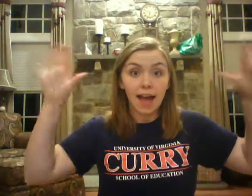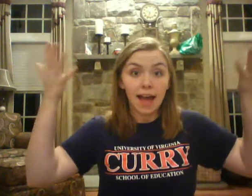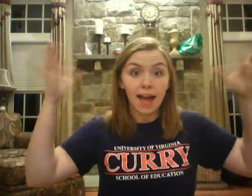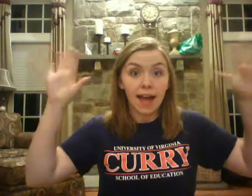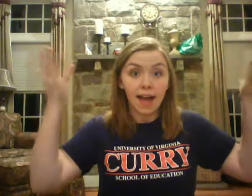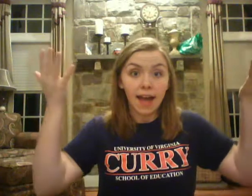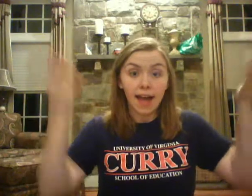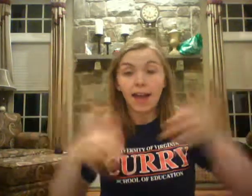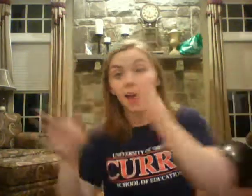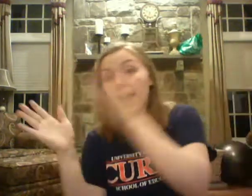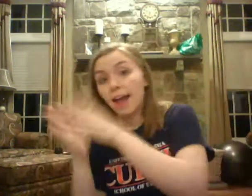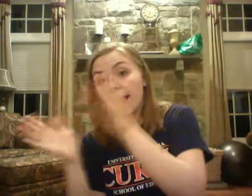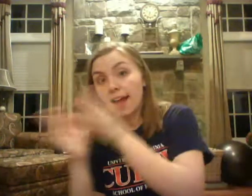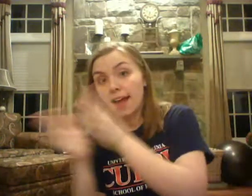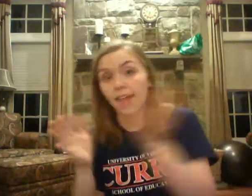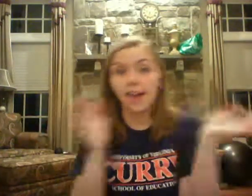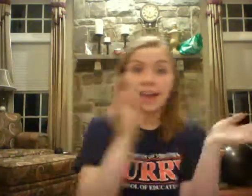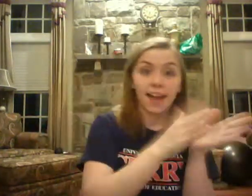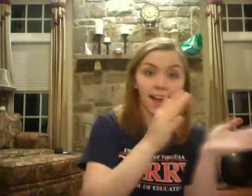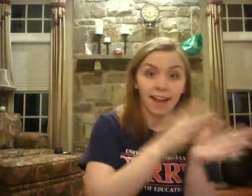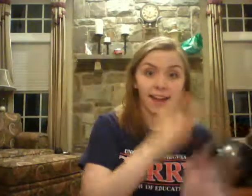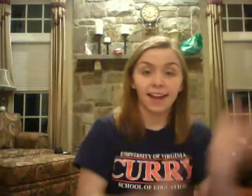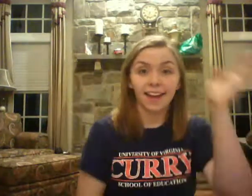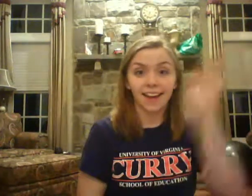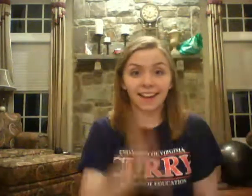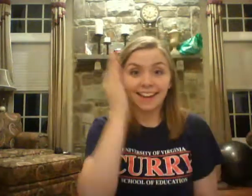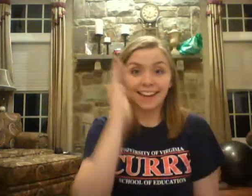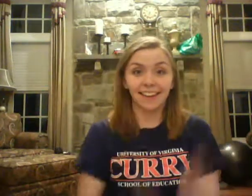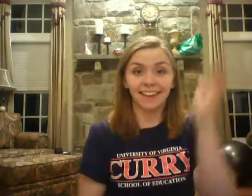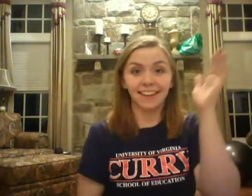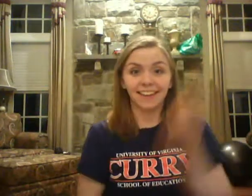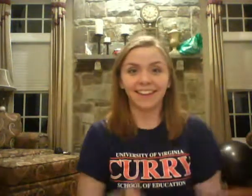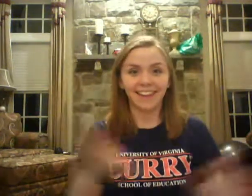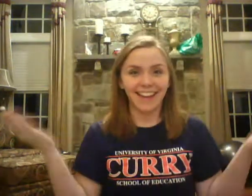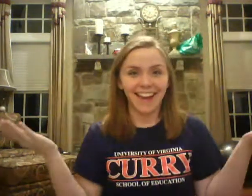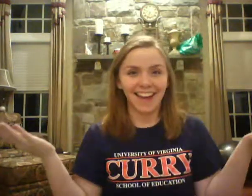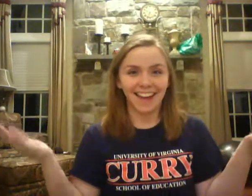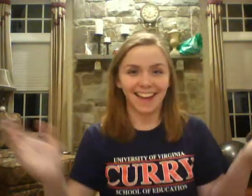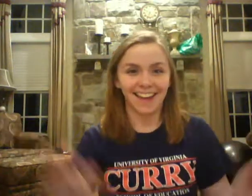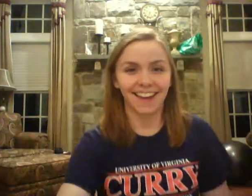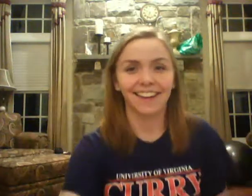Yay!